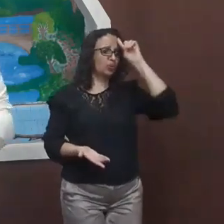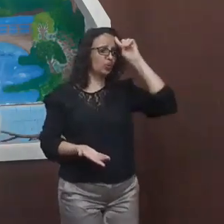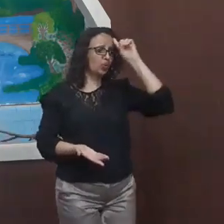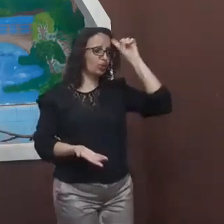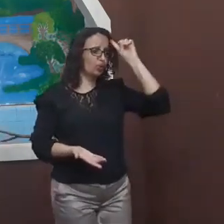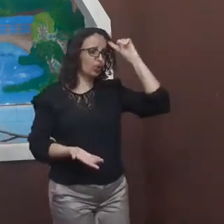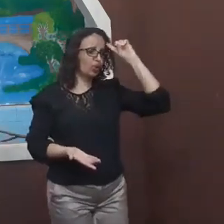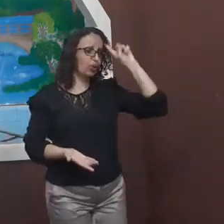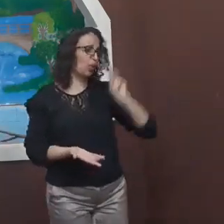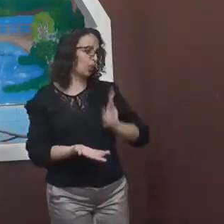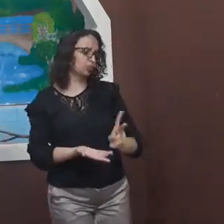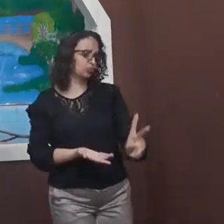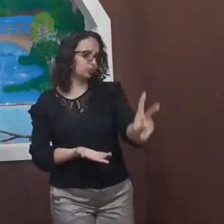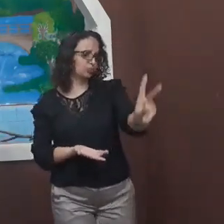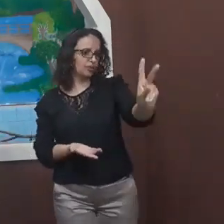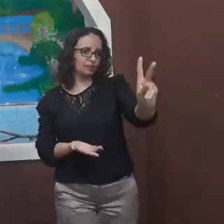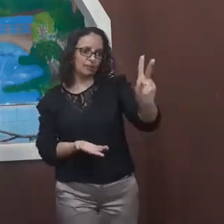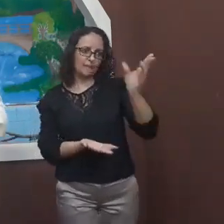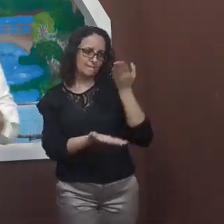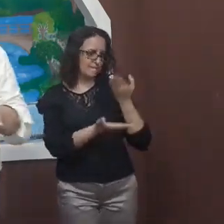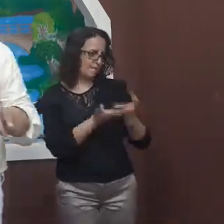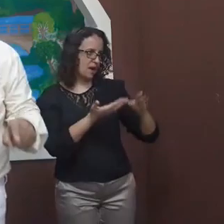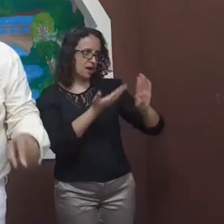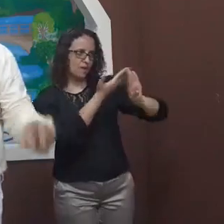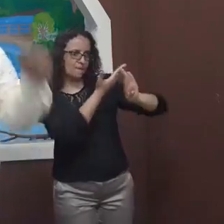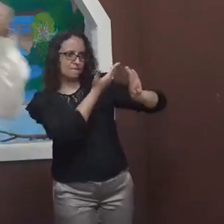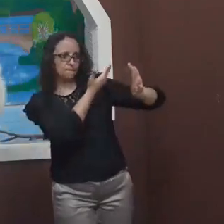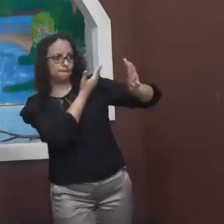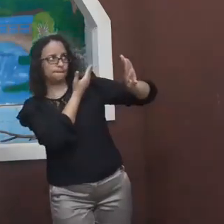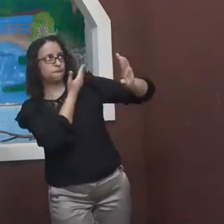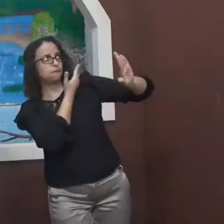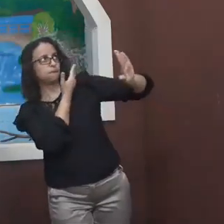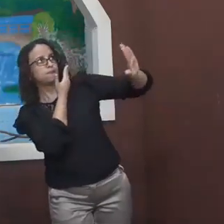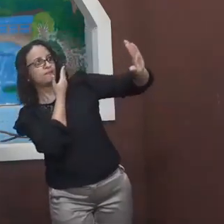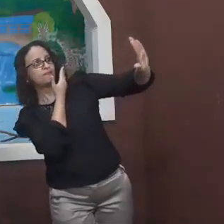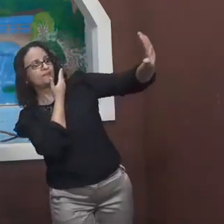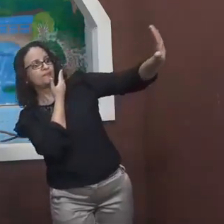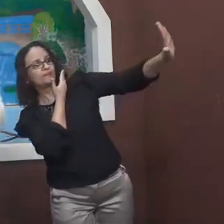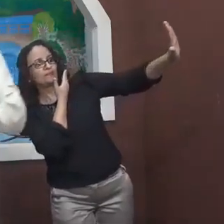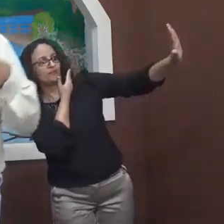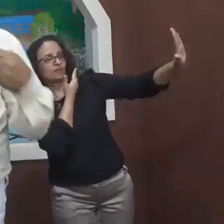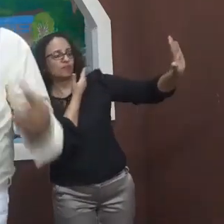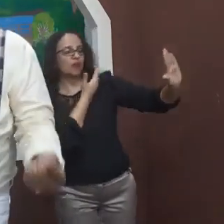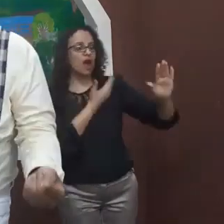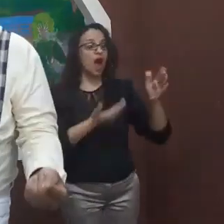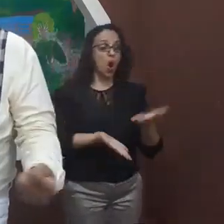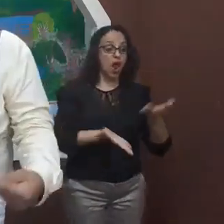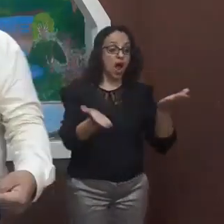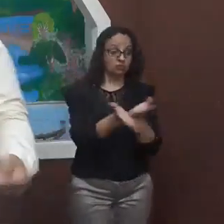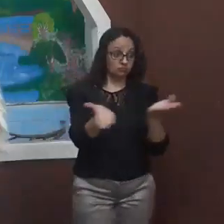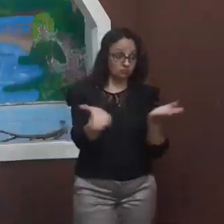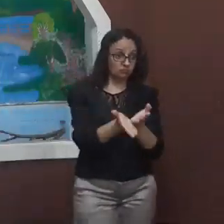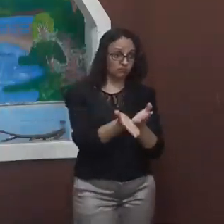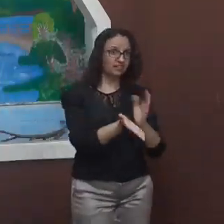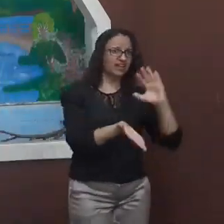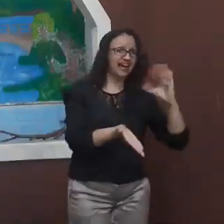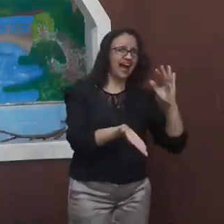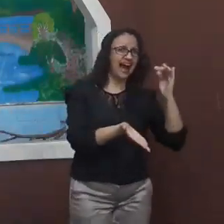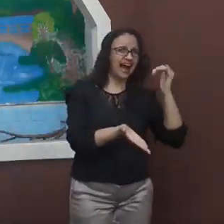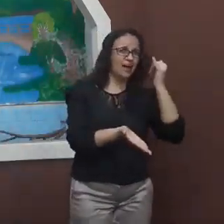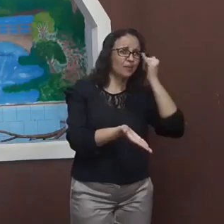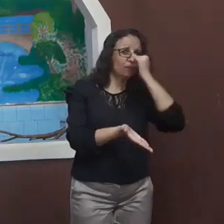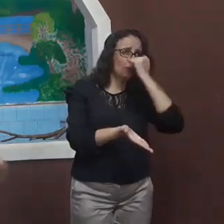ocorrência, uma rotina. O cristão que serve a Deus, o pecado é um acidente. Aquele que